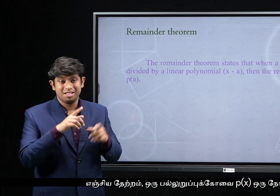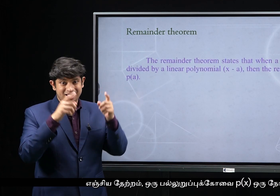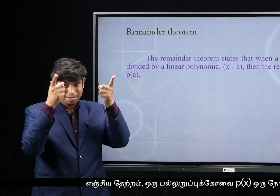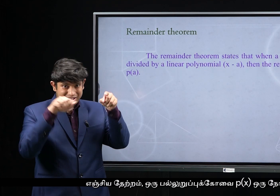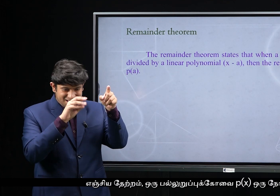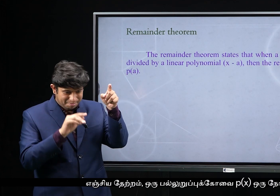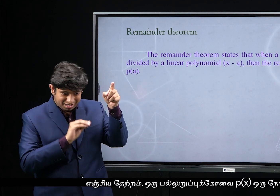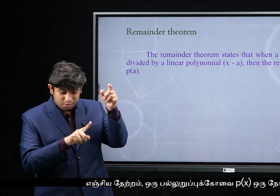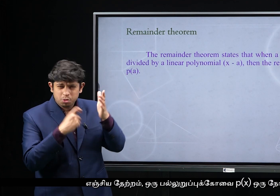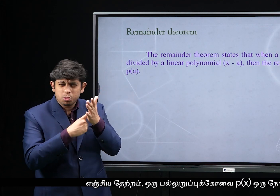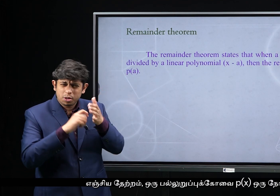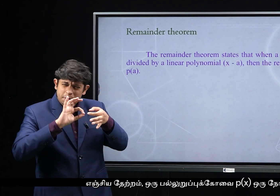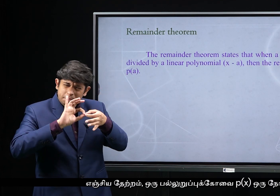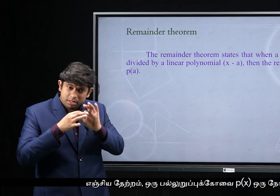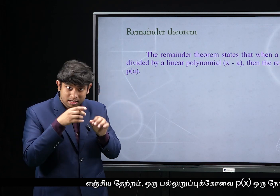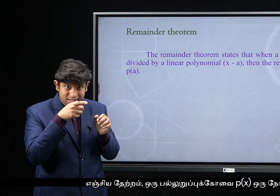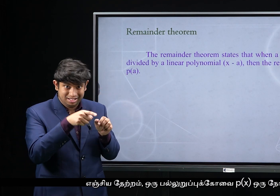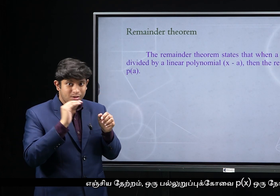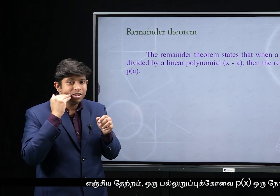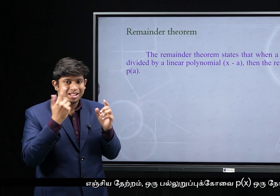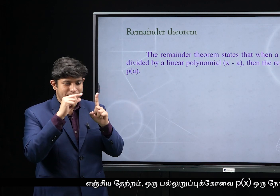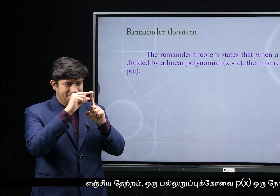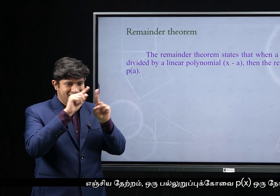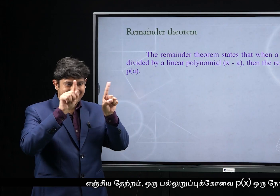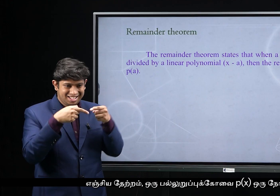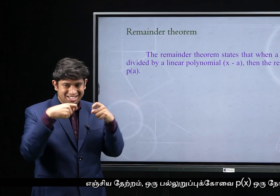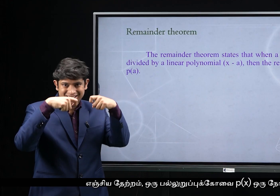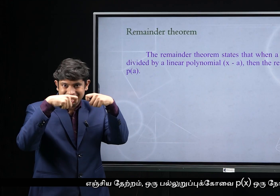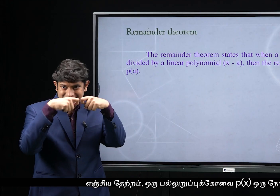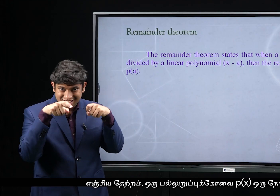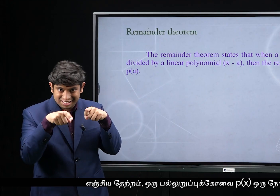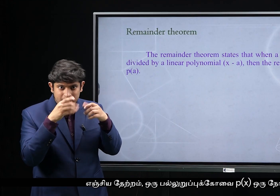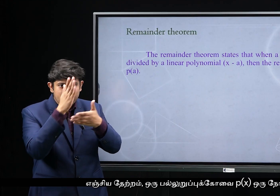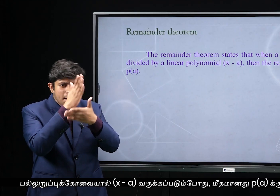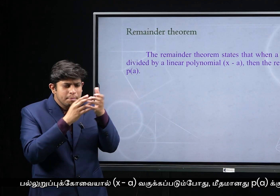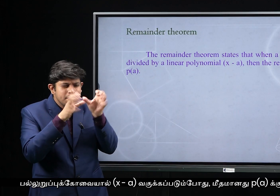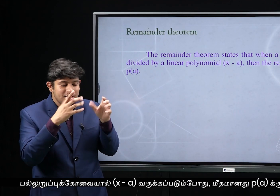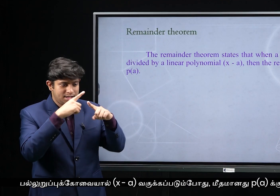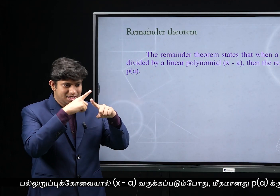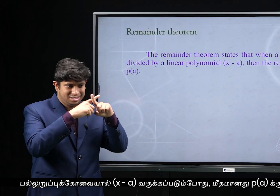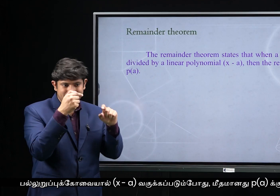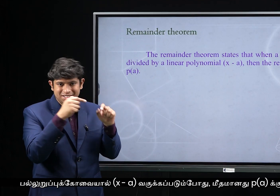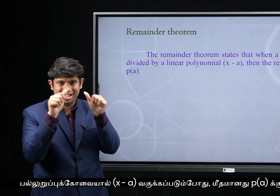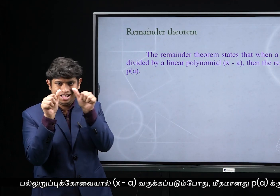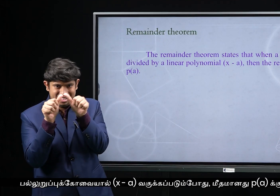எஞ்சிய தேற்றம் ஒரு பல்லுறுப்புக்கோவை p வட்ட அடைப்புக்குறிக்குள் x ஒரு நேரியல் பல்லுறுப்புக்கோவையால் x கழித்தல்